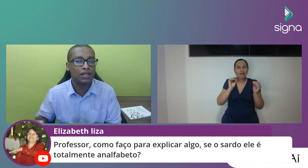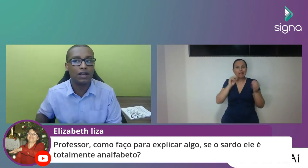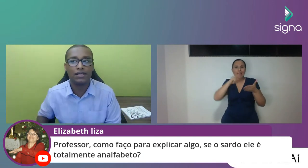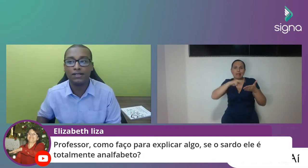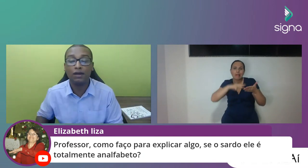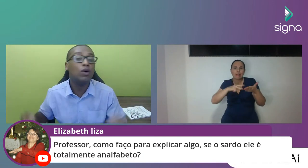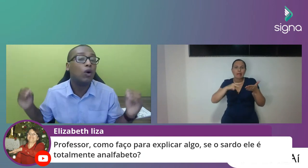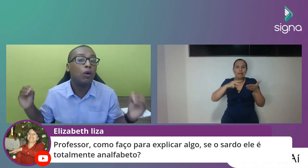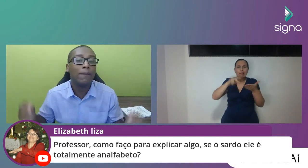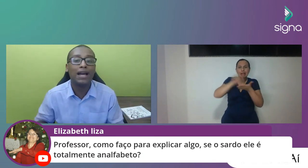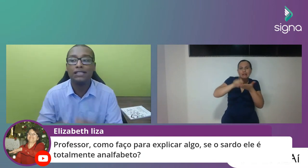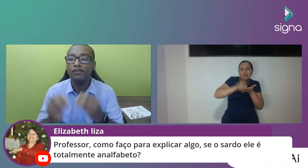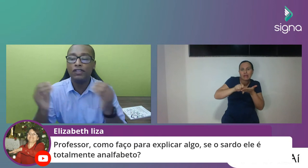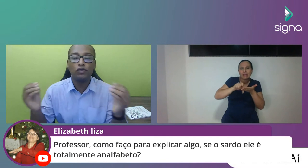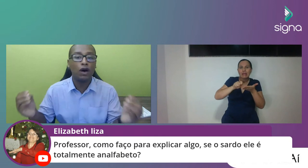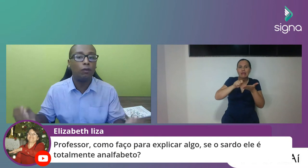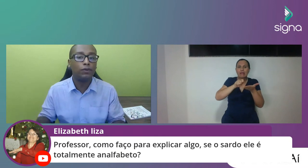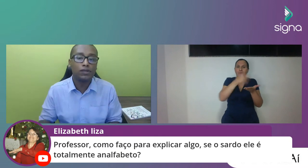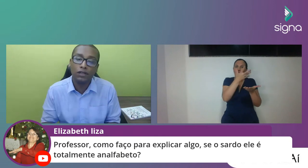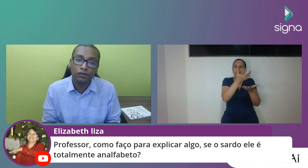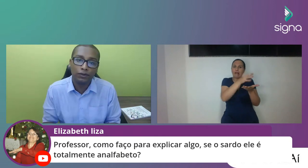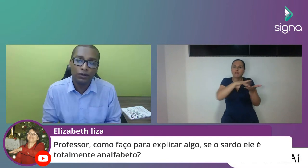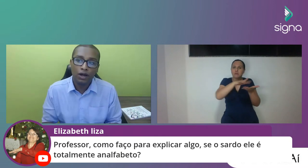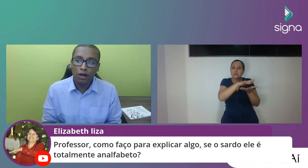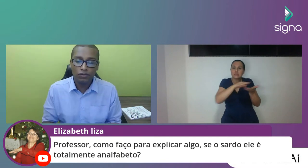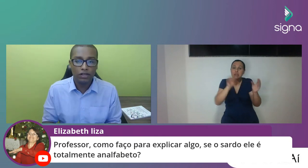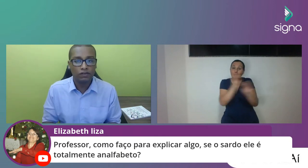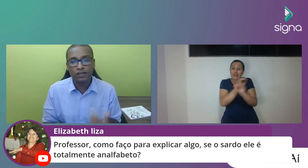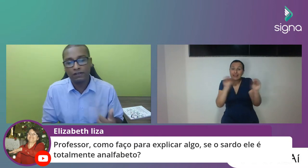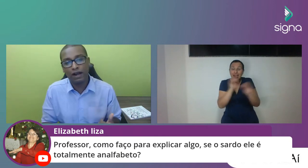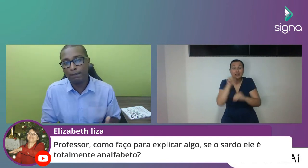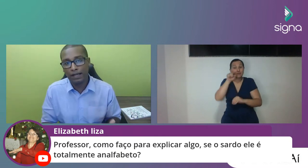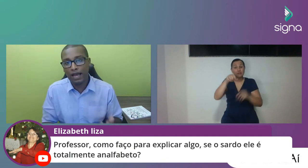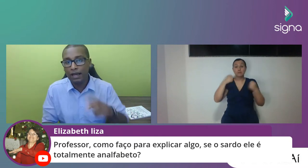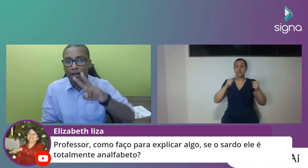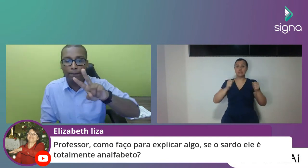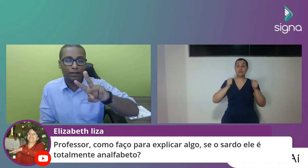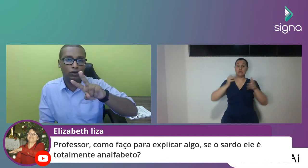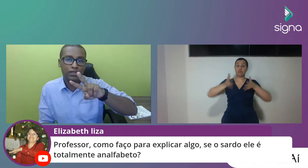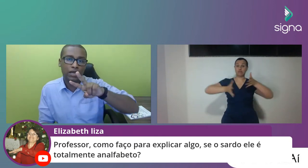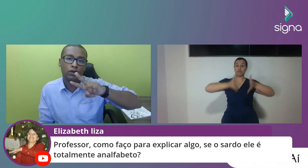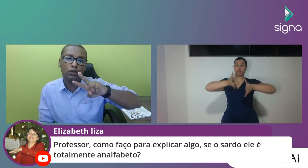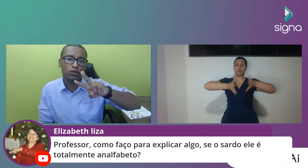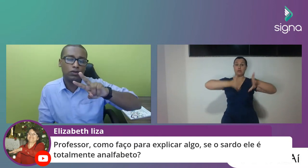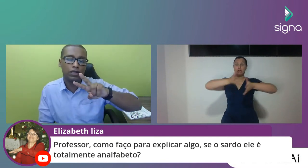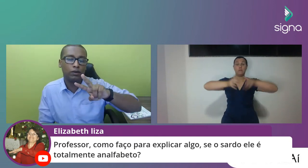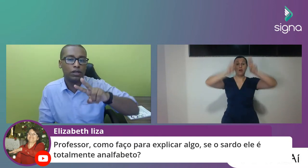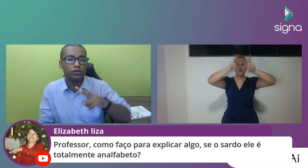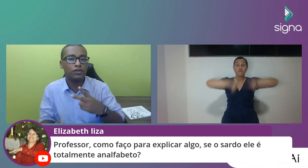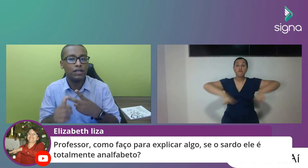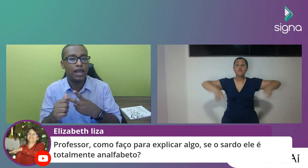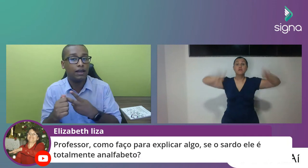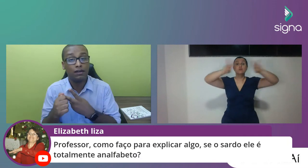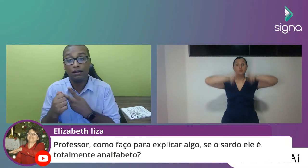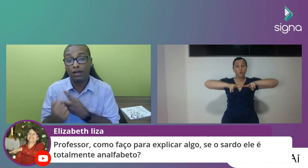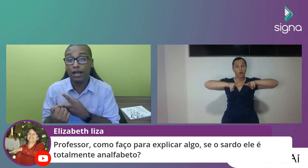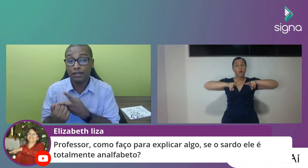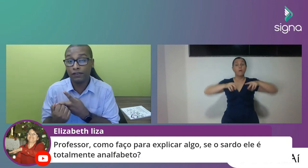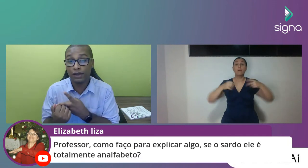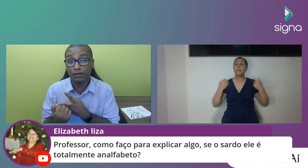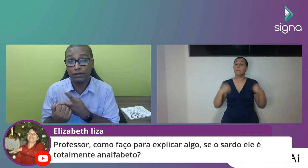tornem a sua sinalização o mais visual possível. Ou seja, você vai apelar para dois recursos linguísticos, que